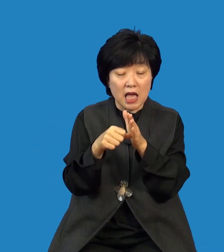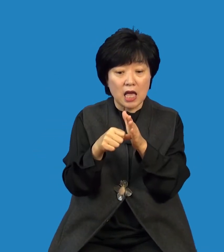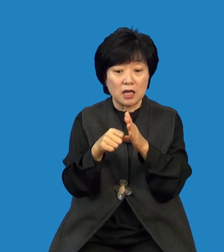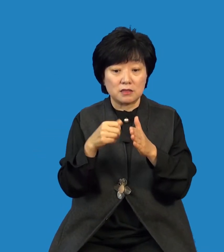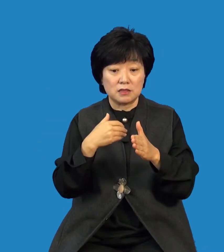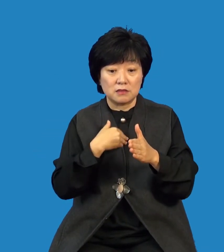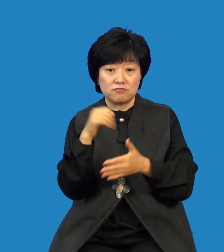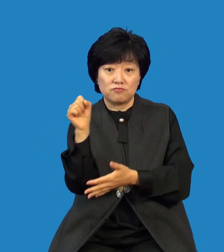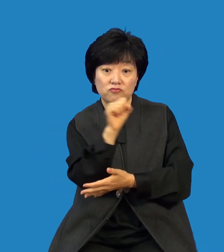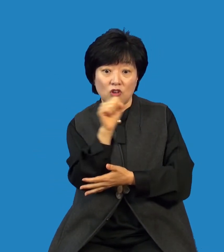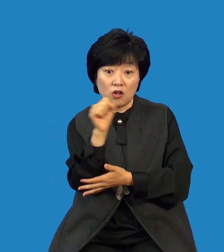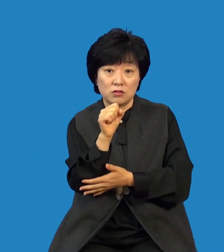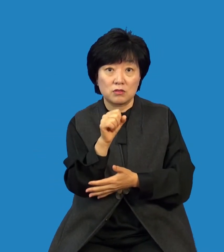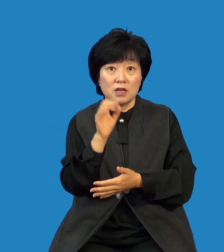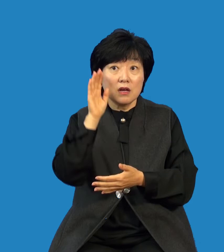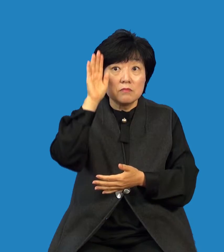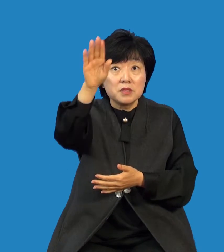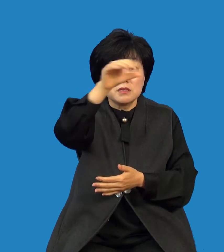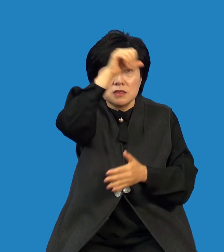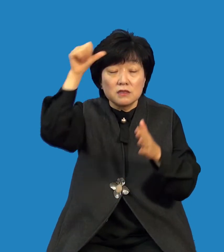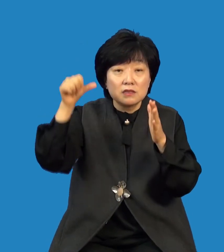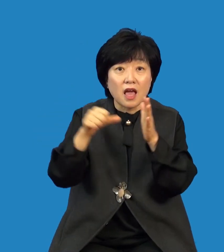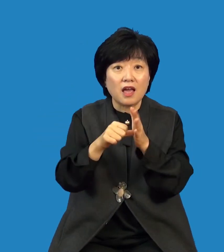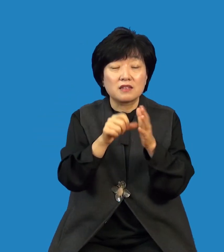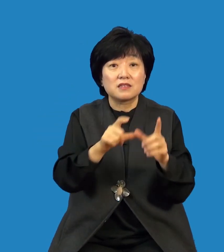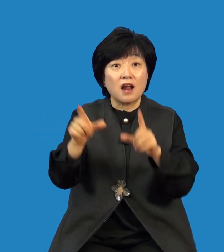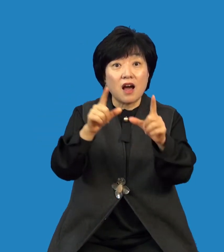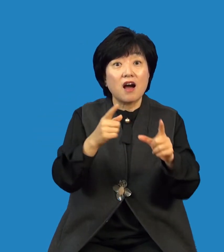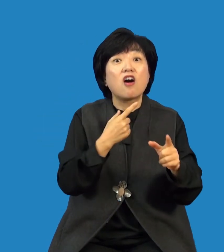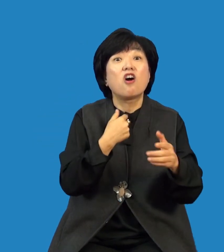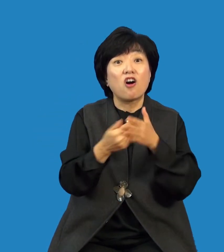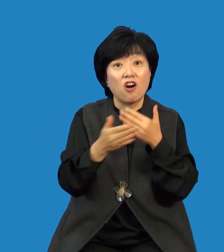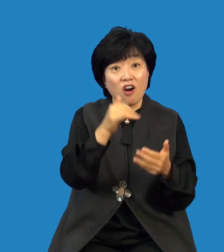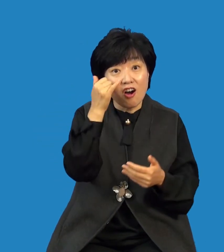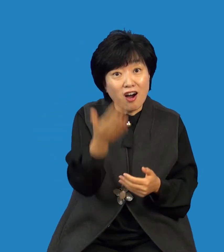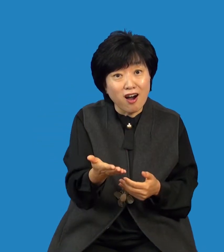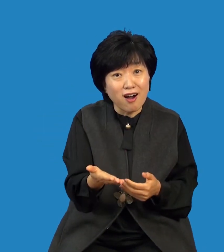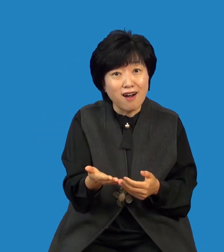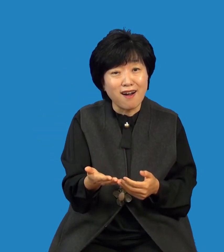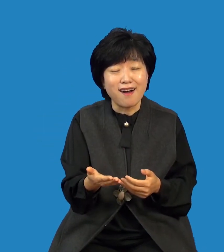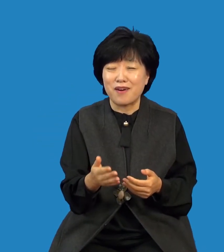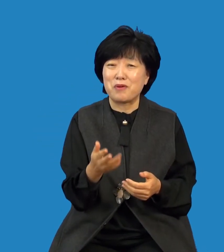거잖아요. 여러분 비행기 조종이 쉬울까요? 인생 조종이 쉬울까요?